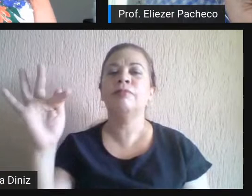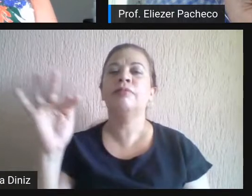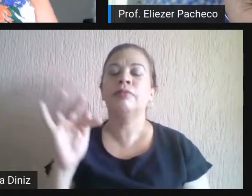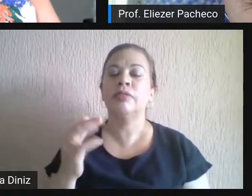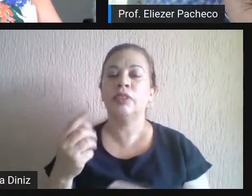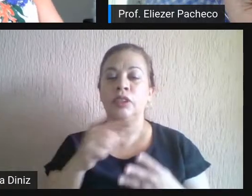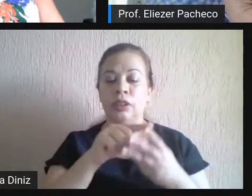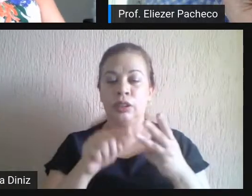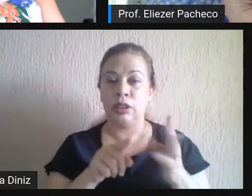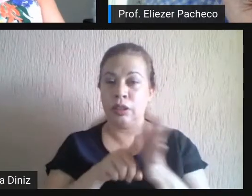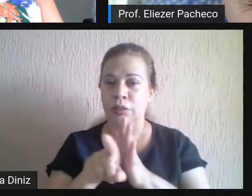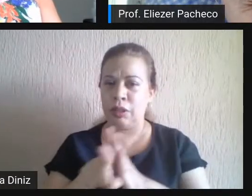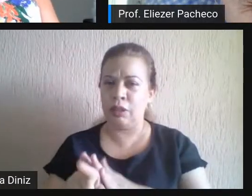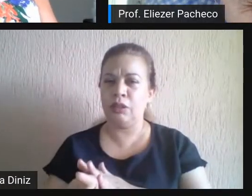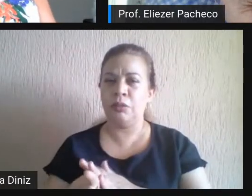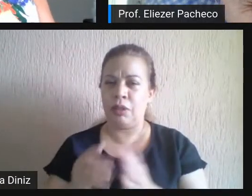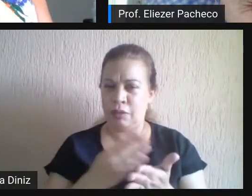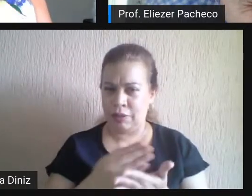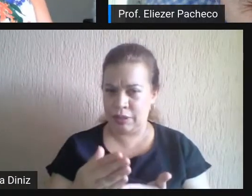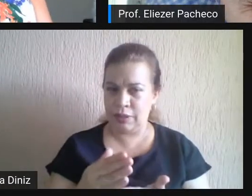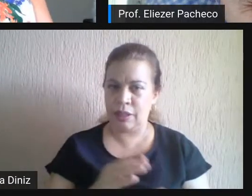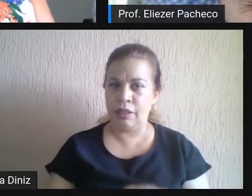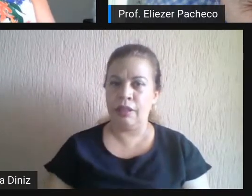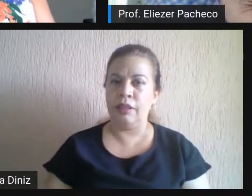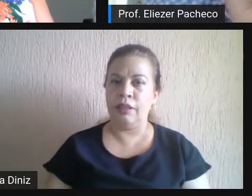perguntas, inicialmente.